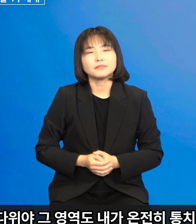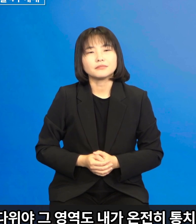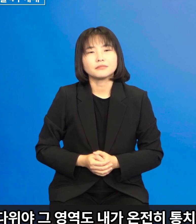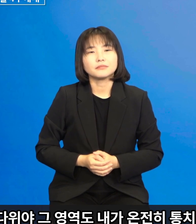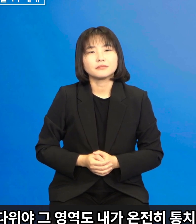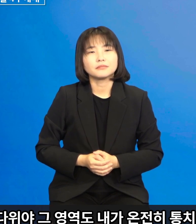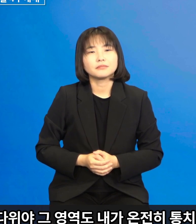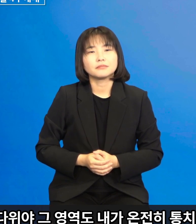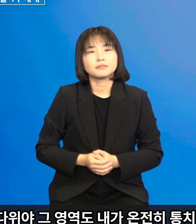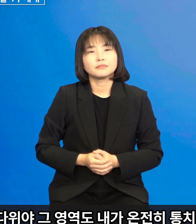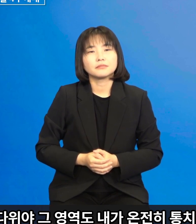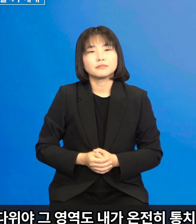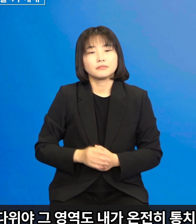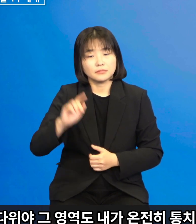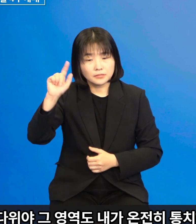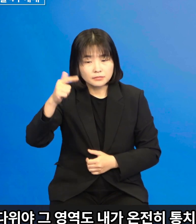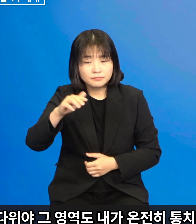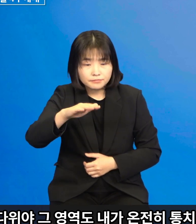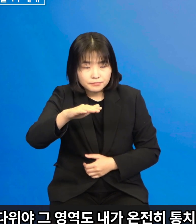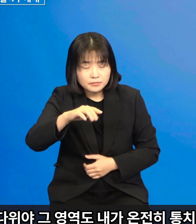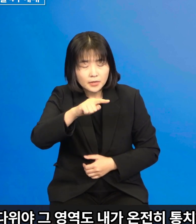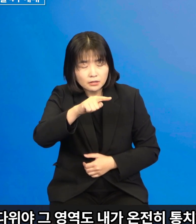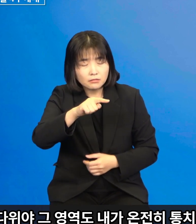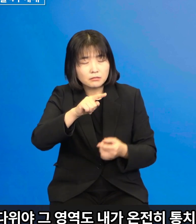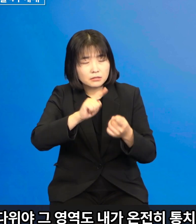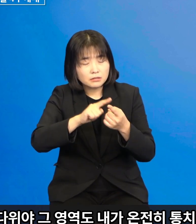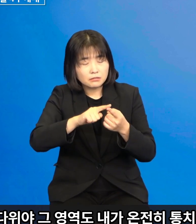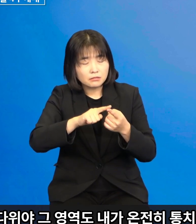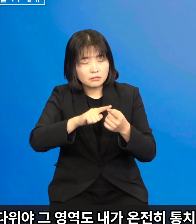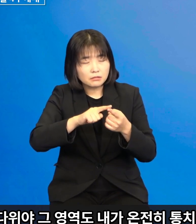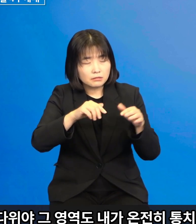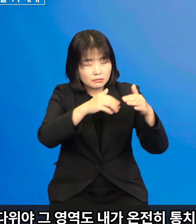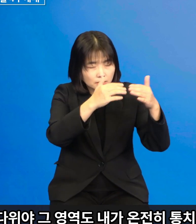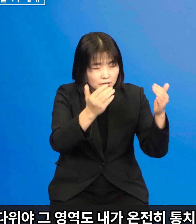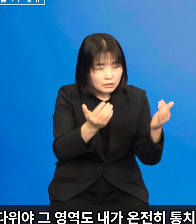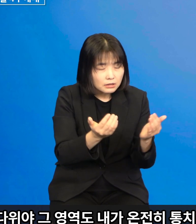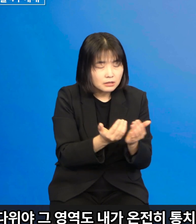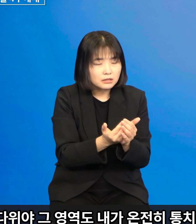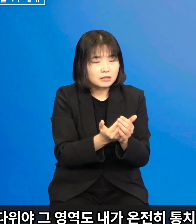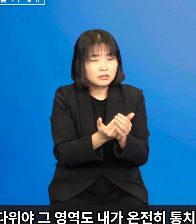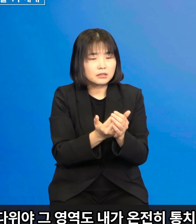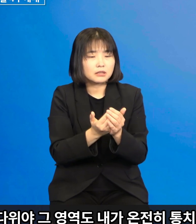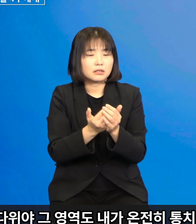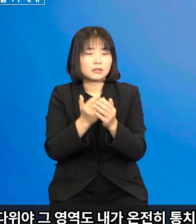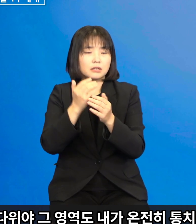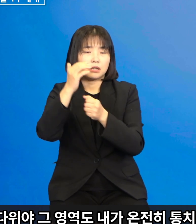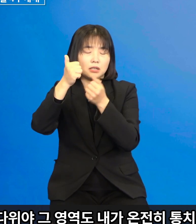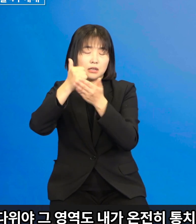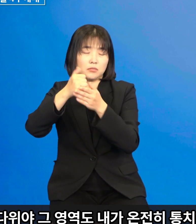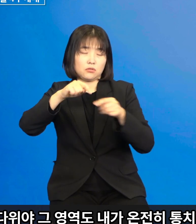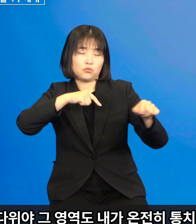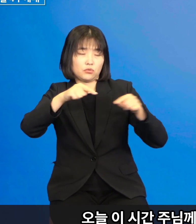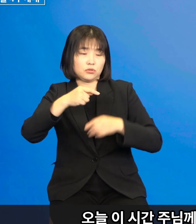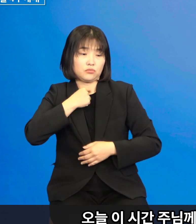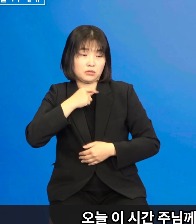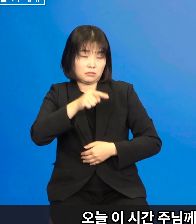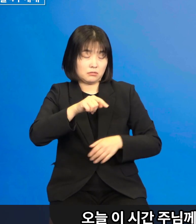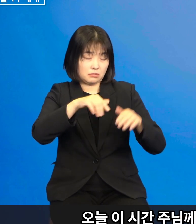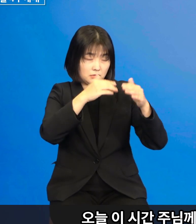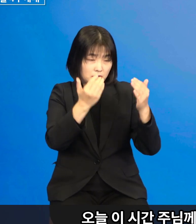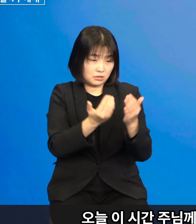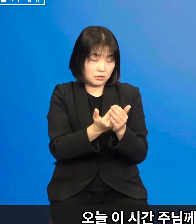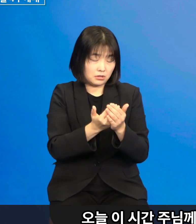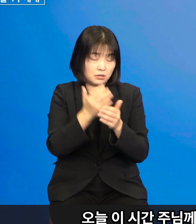다윗아, 그 영역도 내가 온전히 통치하기를 원한다. 너 그거 내어줄 수 있겠니? 오늘 이